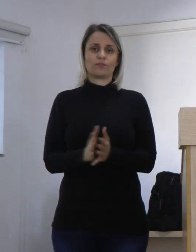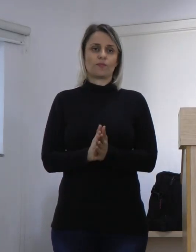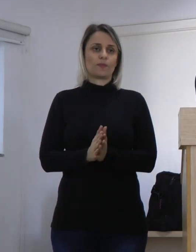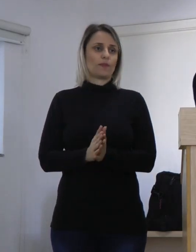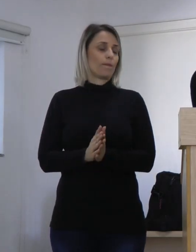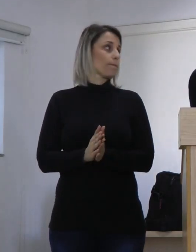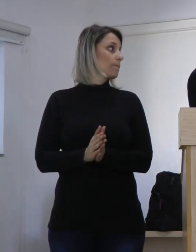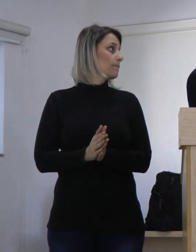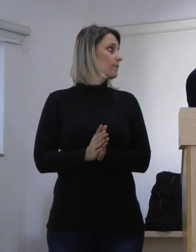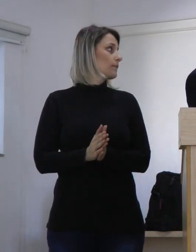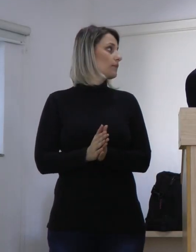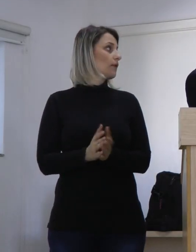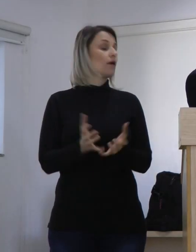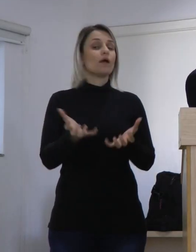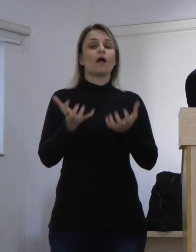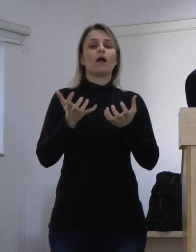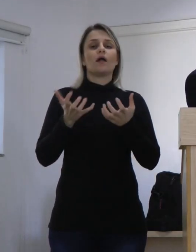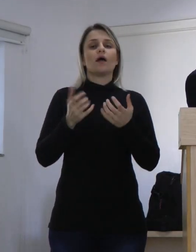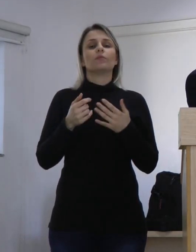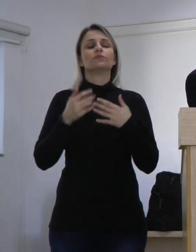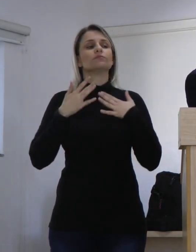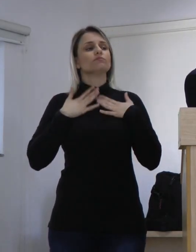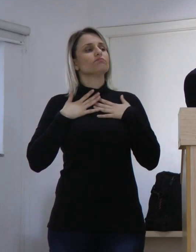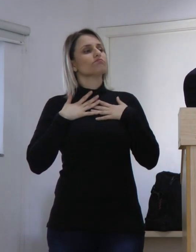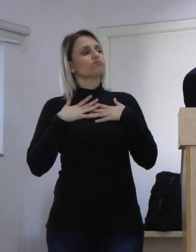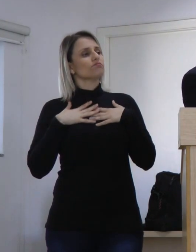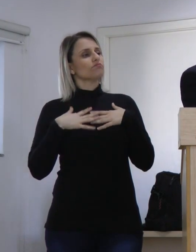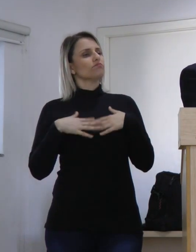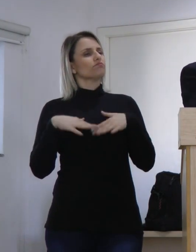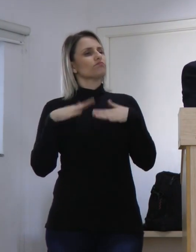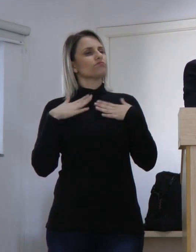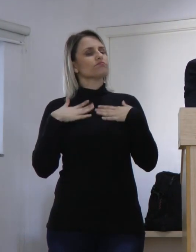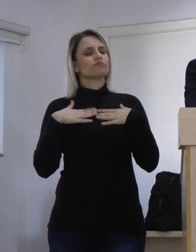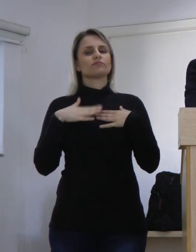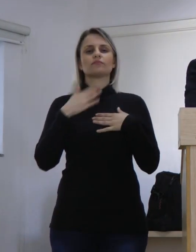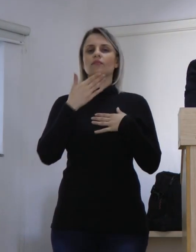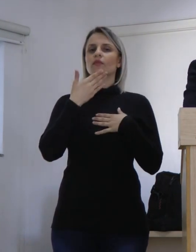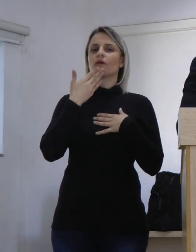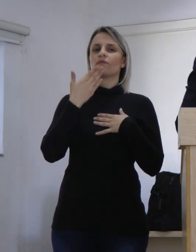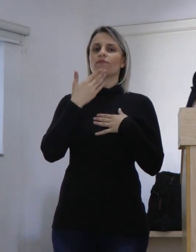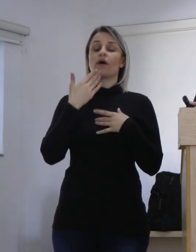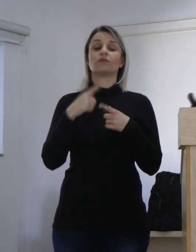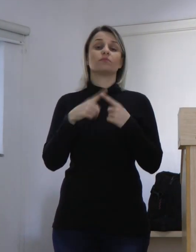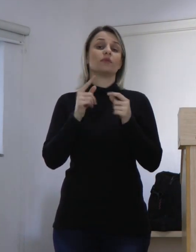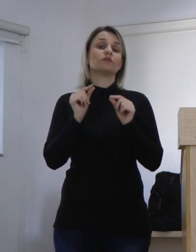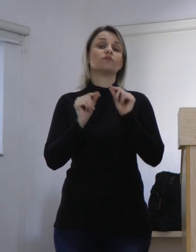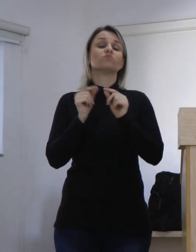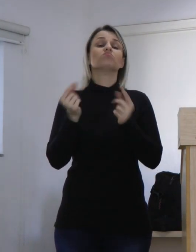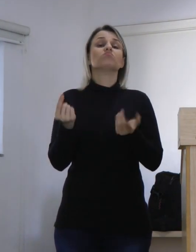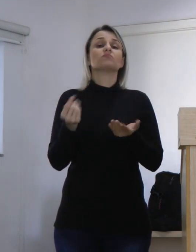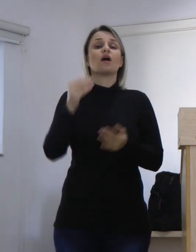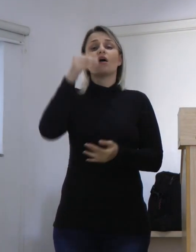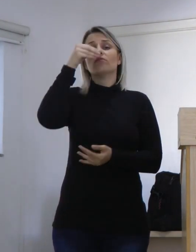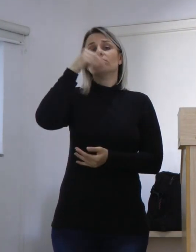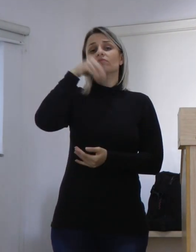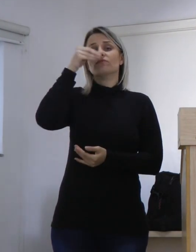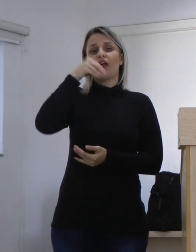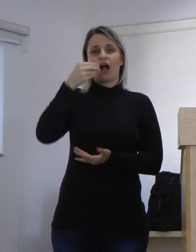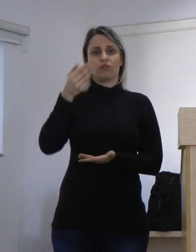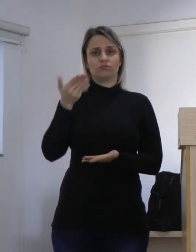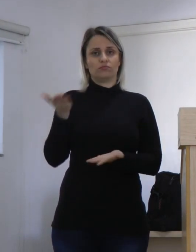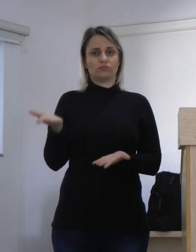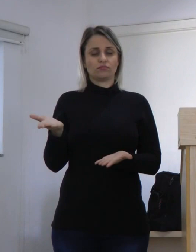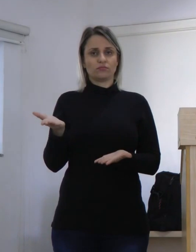Nós queremos descansar, né? Nós queremos facilidade, só que isso nos enfraquece, nos atrofia. Vocês